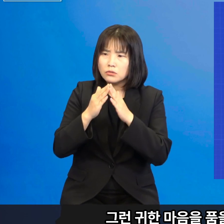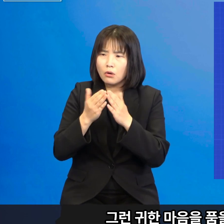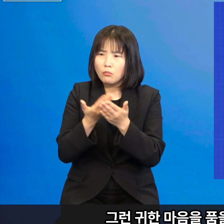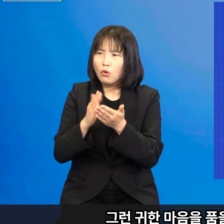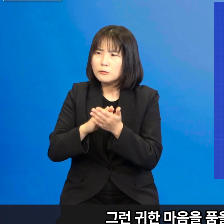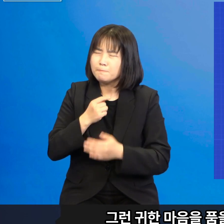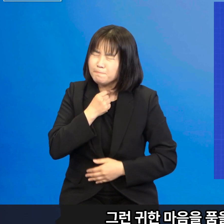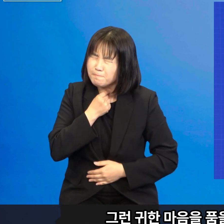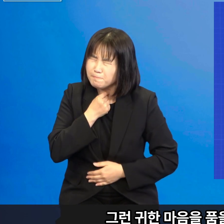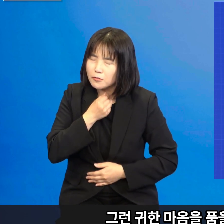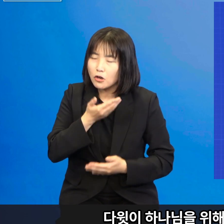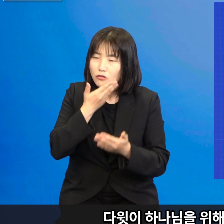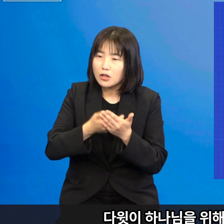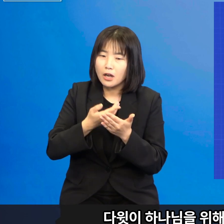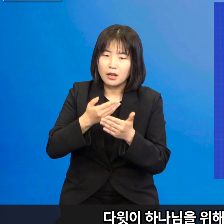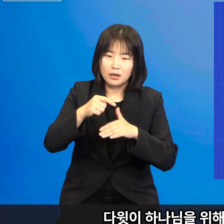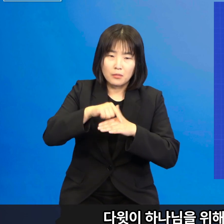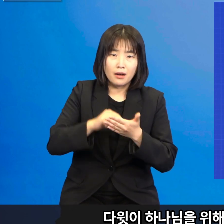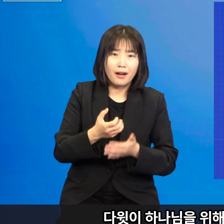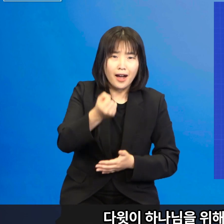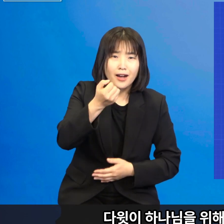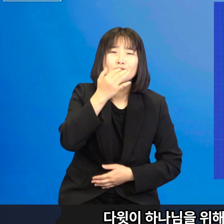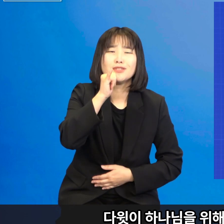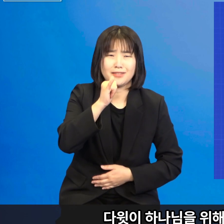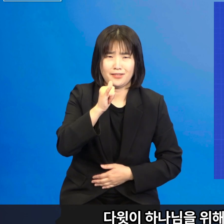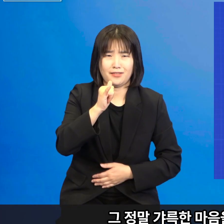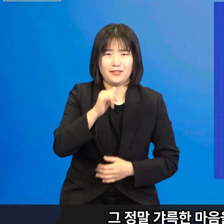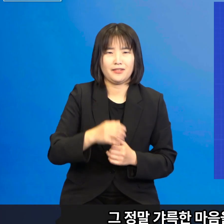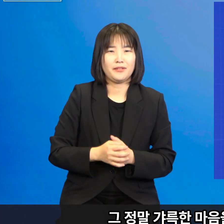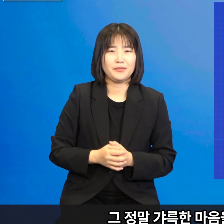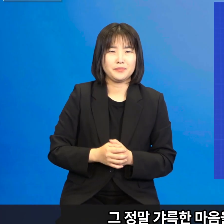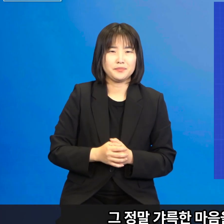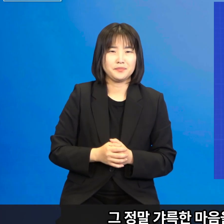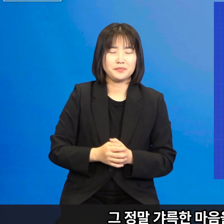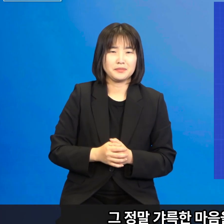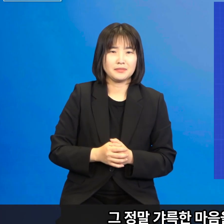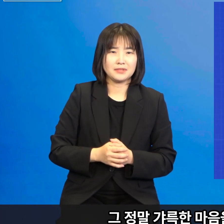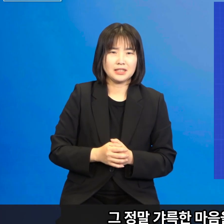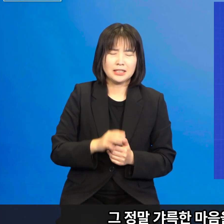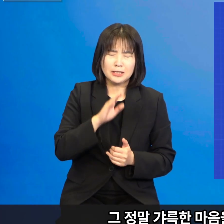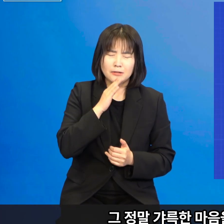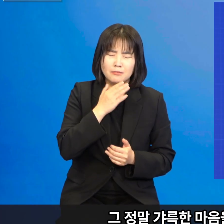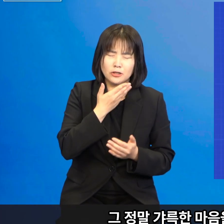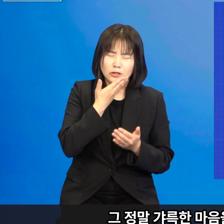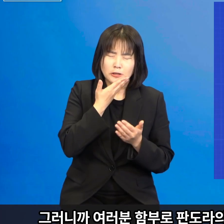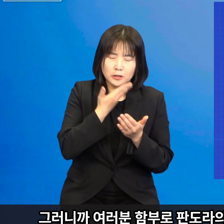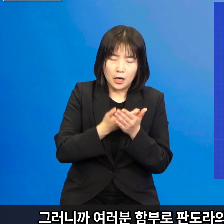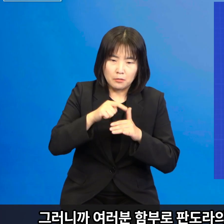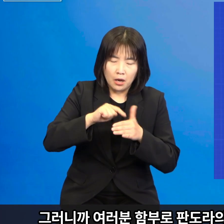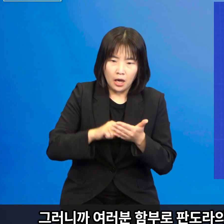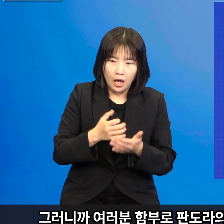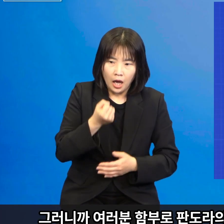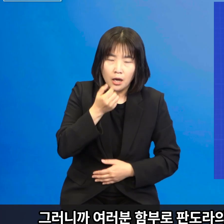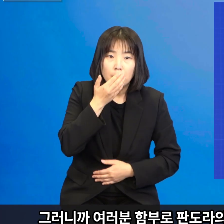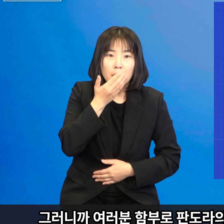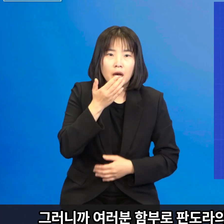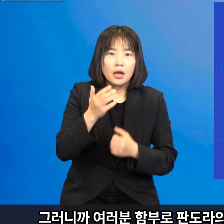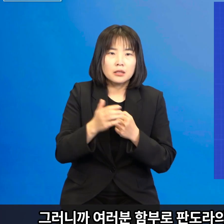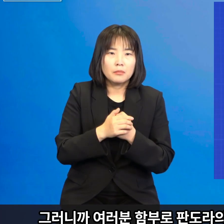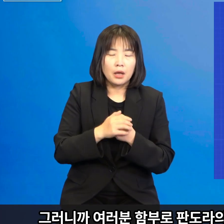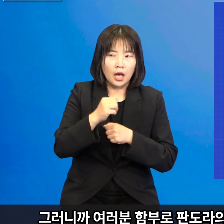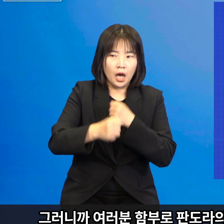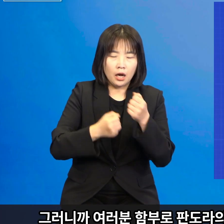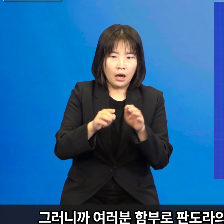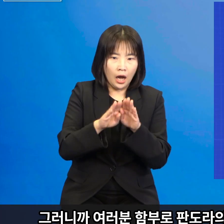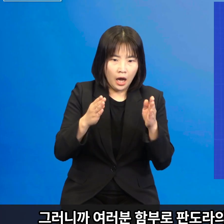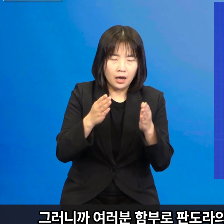수도 있어요, 여러분. 다윗이 하나님을 위해서 성전을 짓고자 하는 그 정말 갸륵한 마음을 품을 수도 있습니다. 그러니까 여러분 함부로